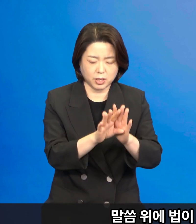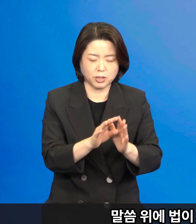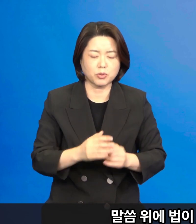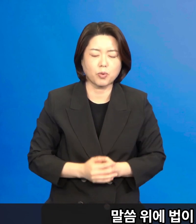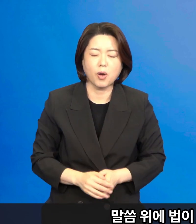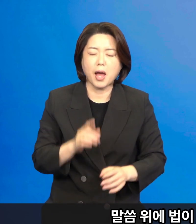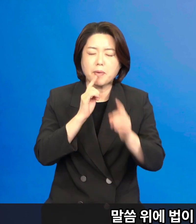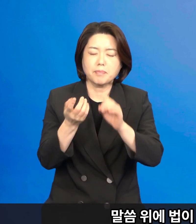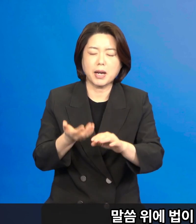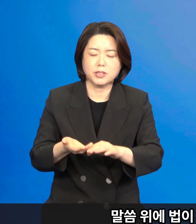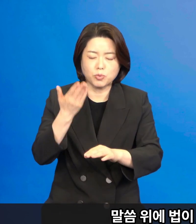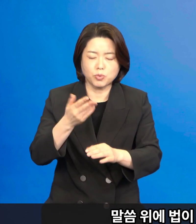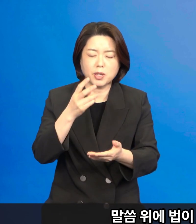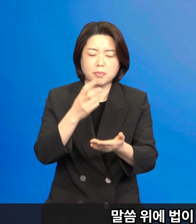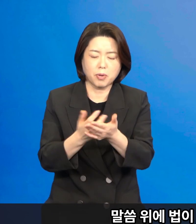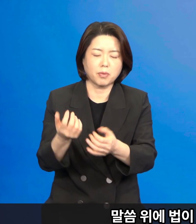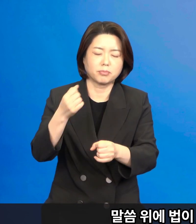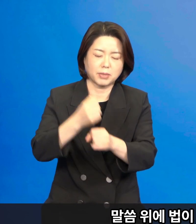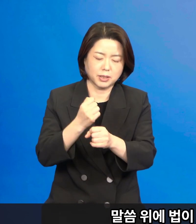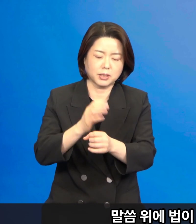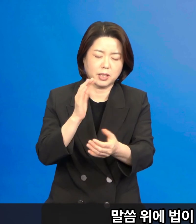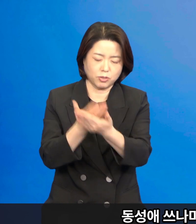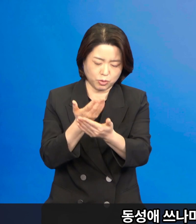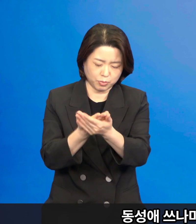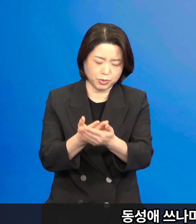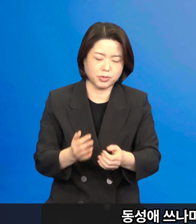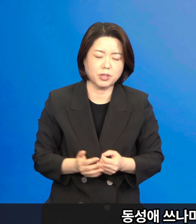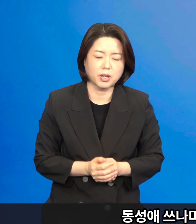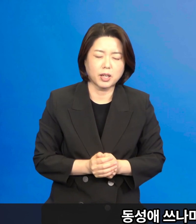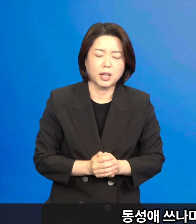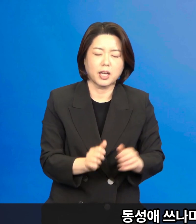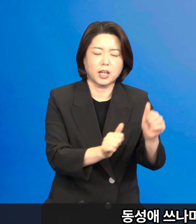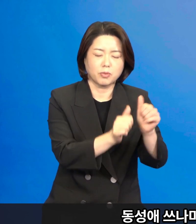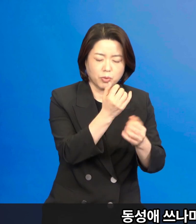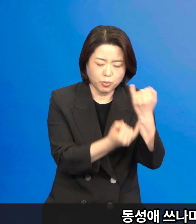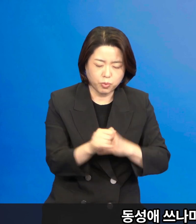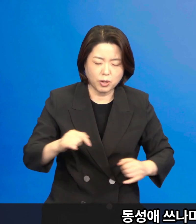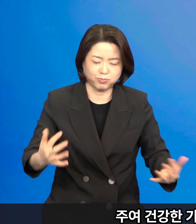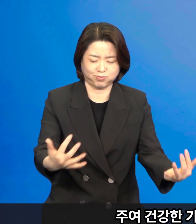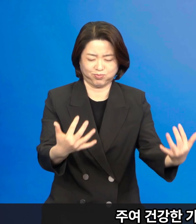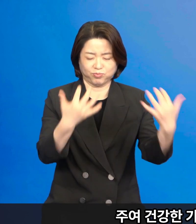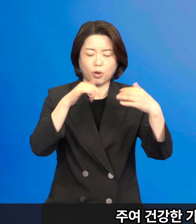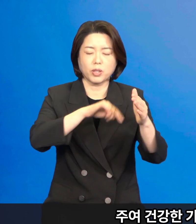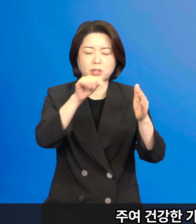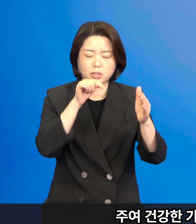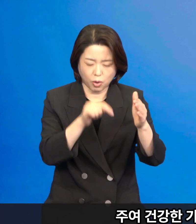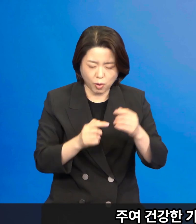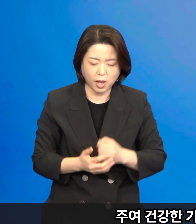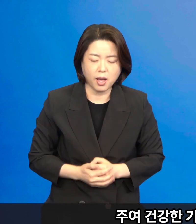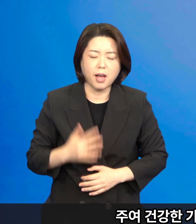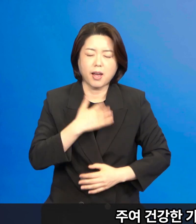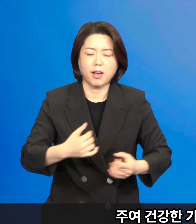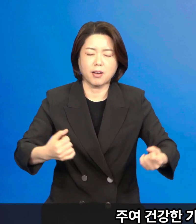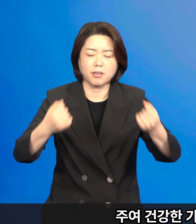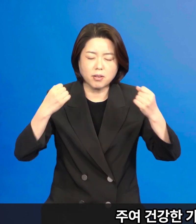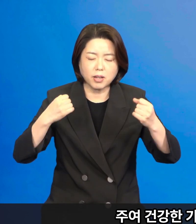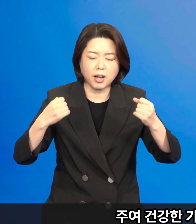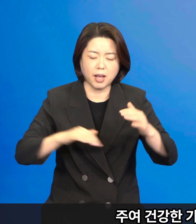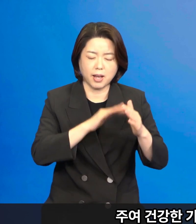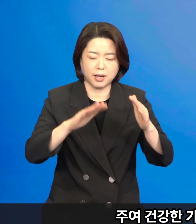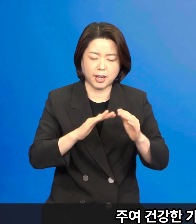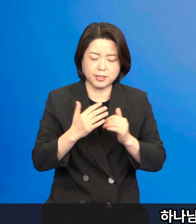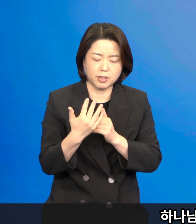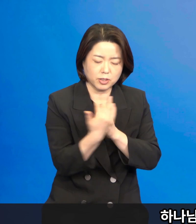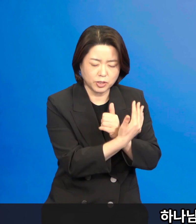말씀 위에 법이 세워지게 하여 주시옵소서. 동성애 쓰나미와 같은 이 상황 속에서 주여 건강한 가정을 지켜낼 수